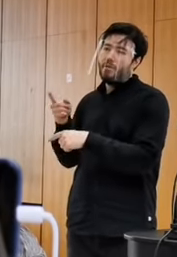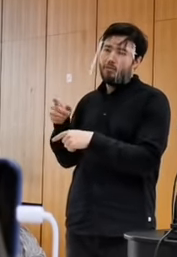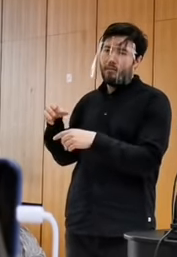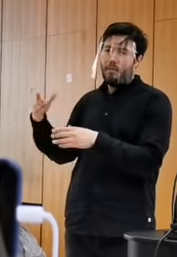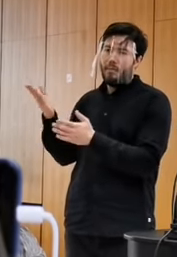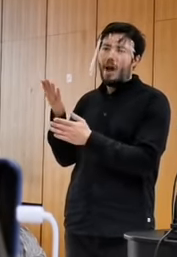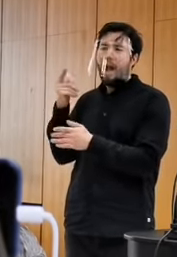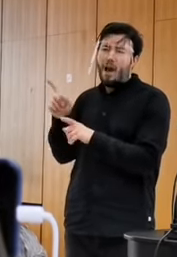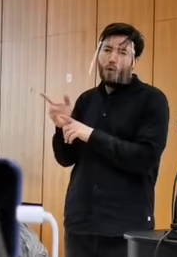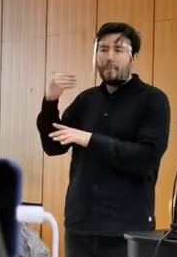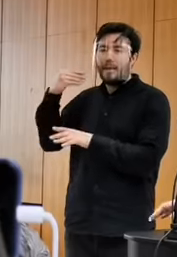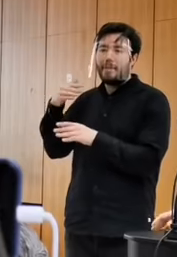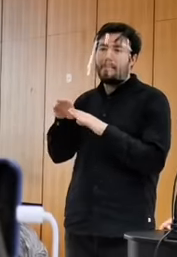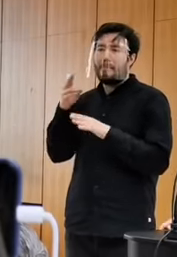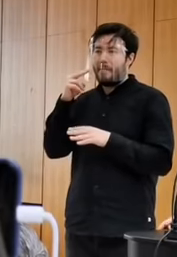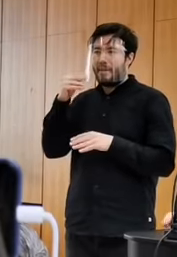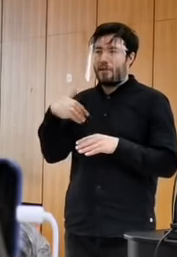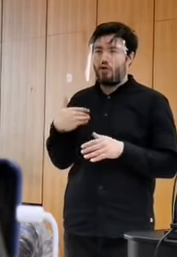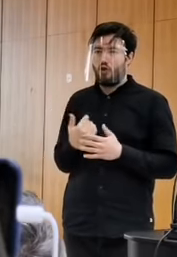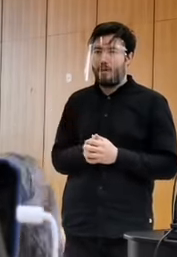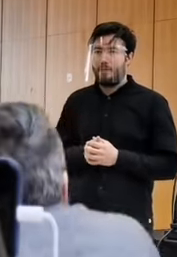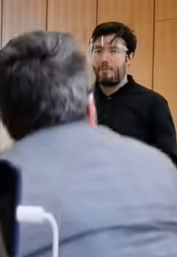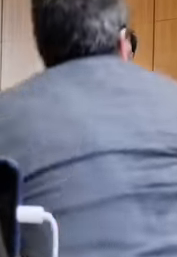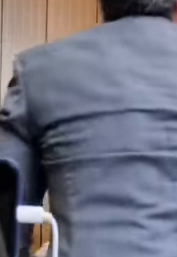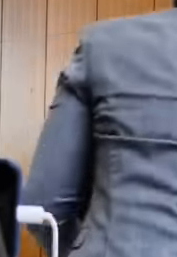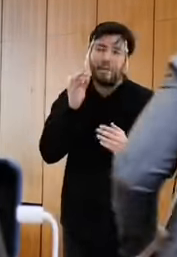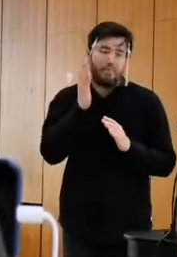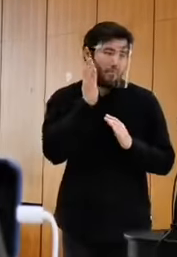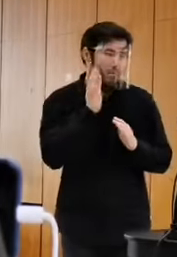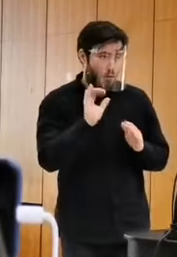materské školy. Ďakujem veľmi pekne.